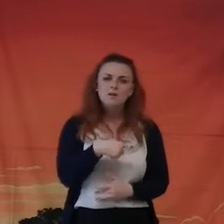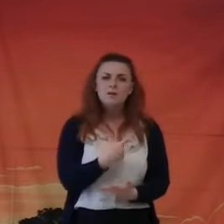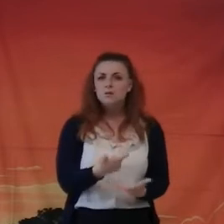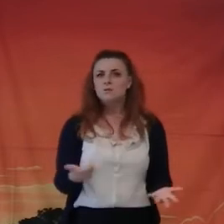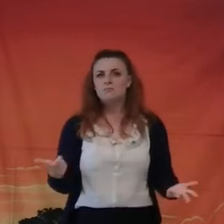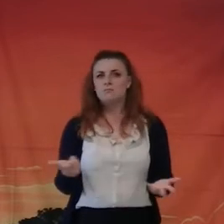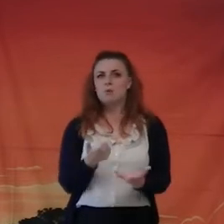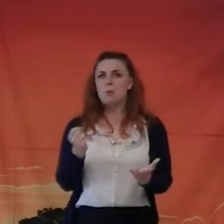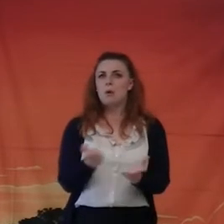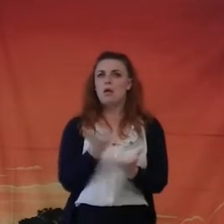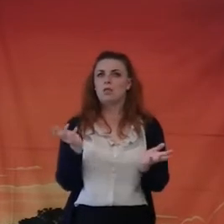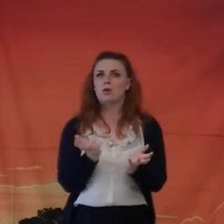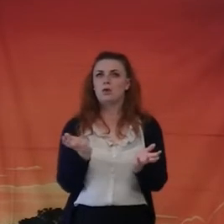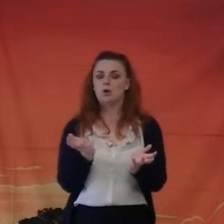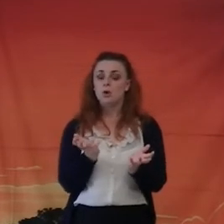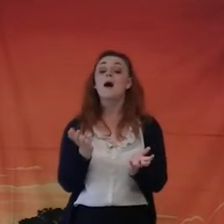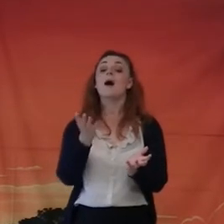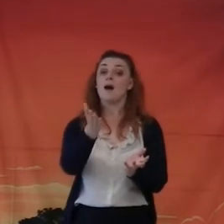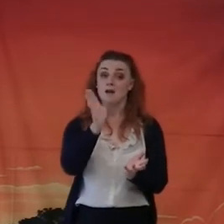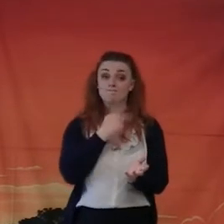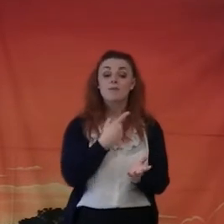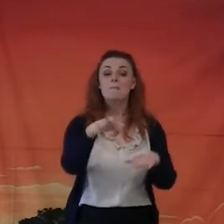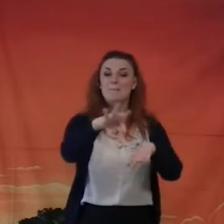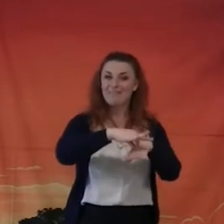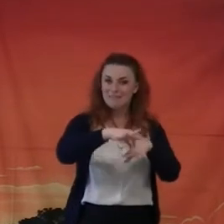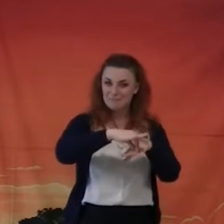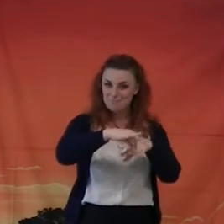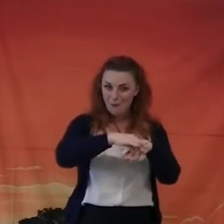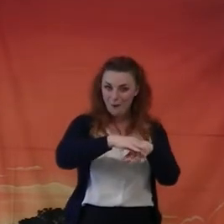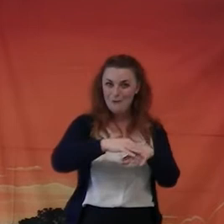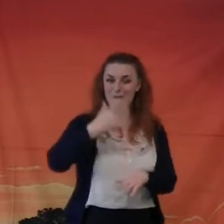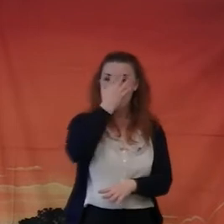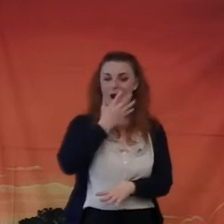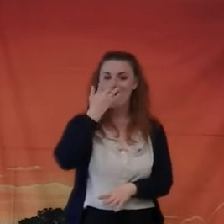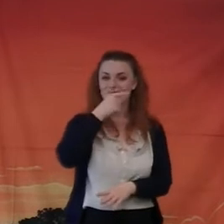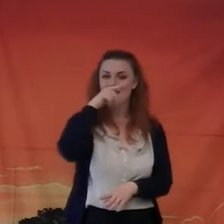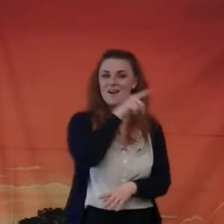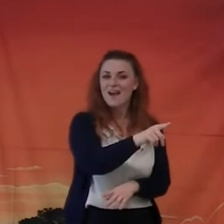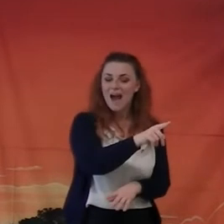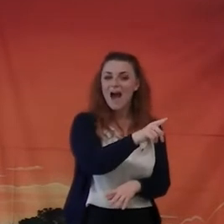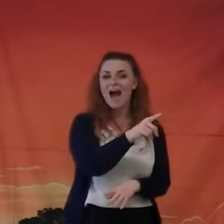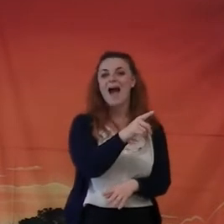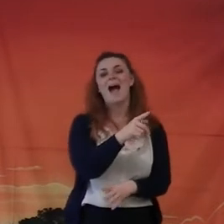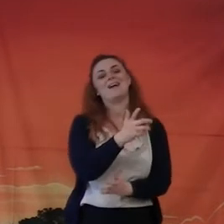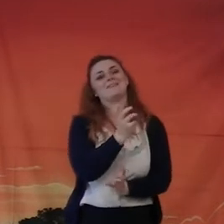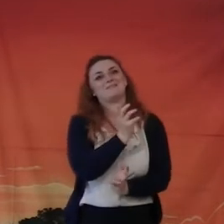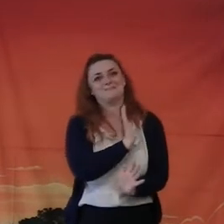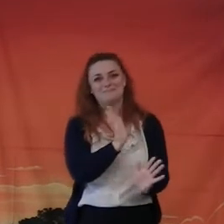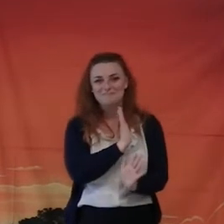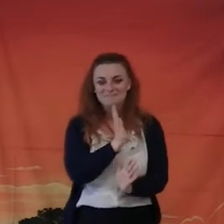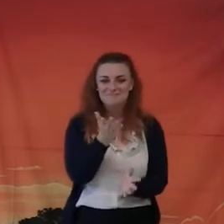Abbiamo assistito al matrimonio africano, che è stata una cosa molto forte per noi,